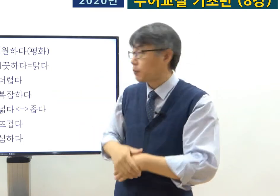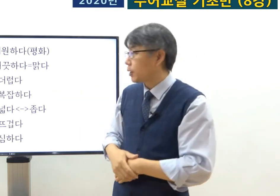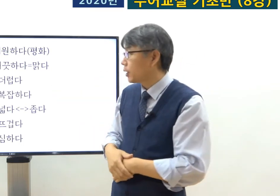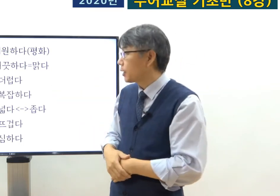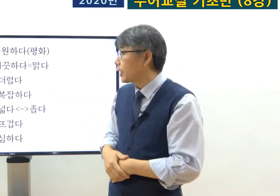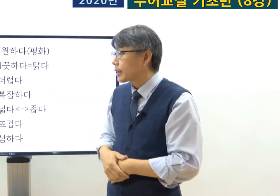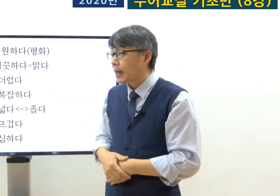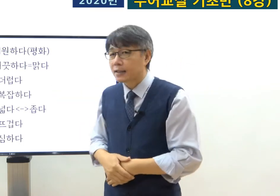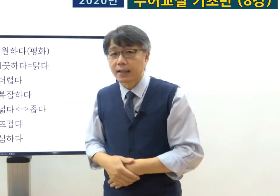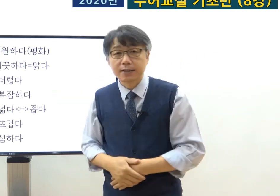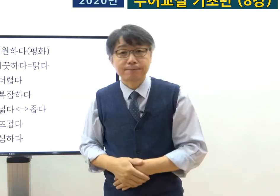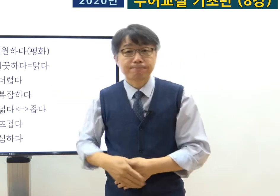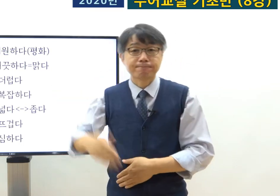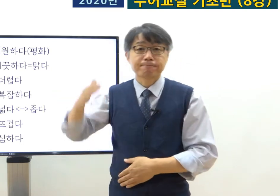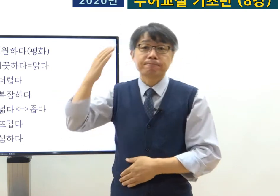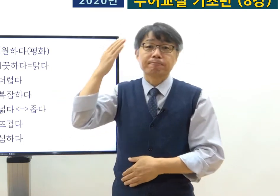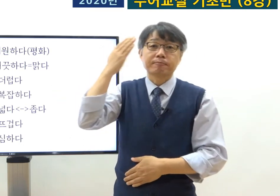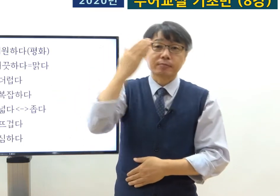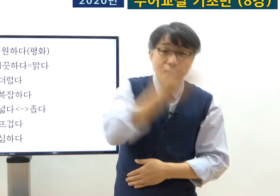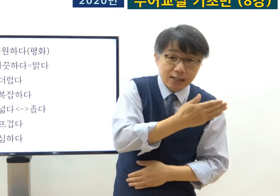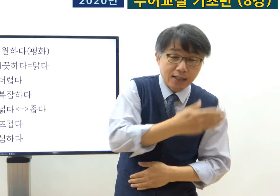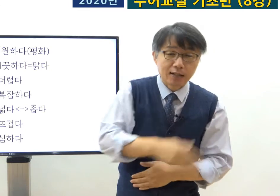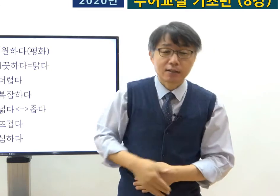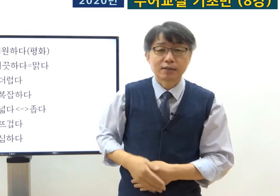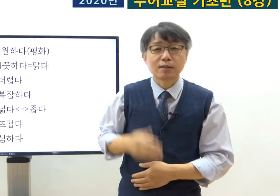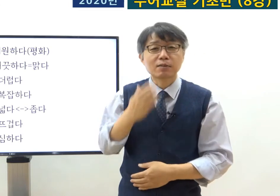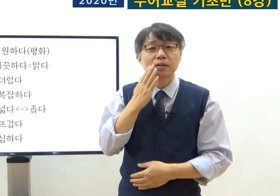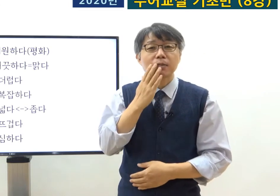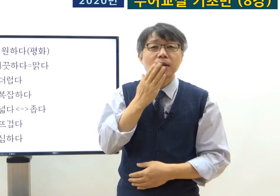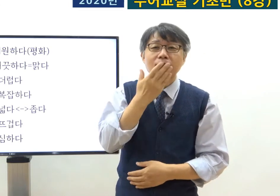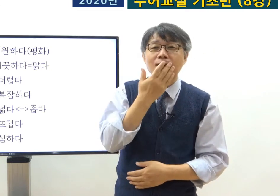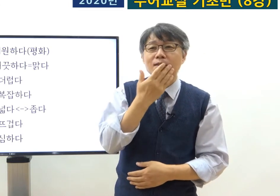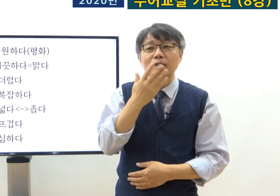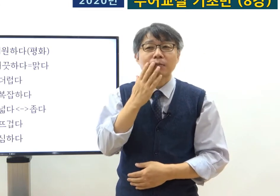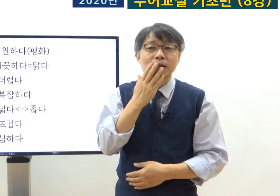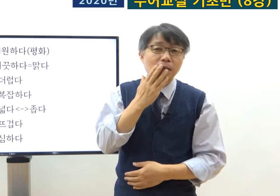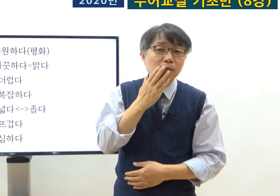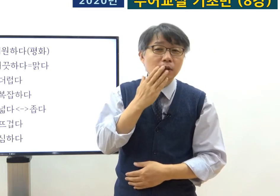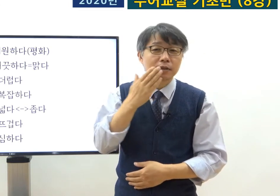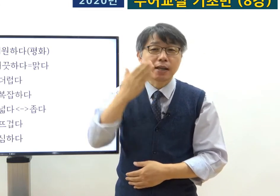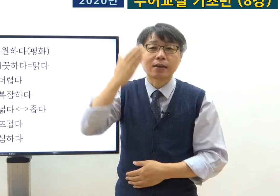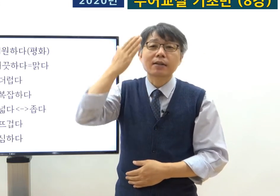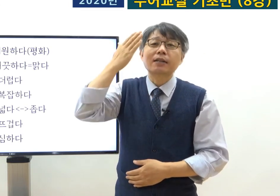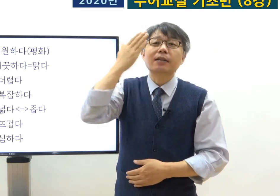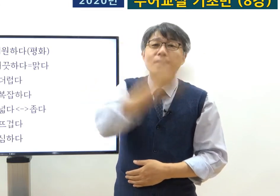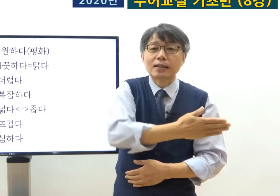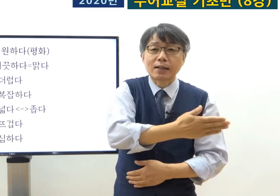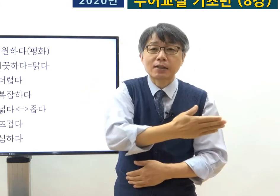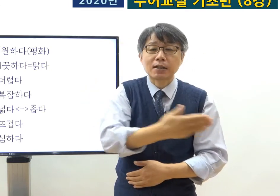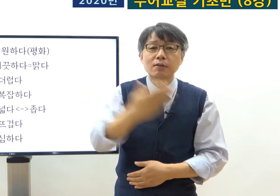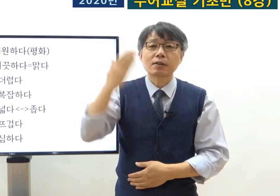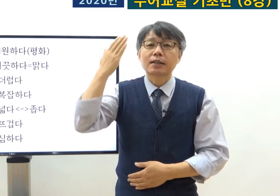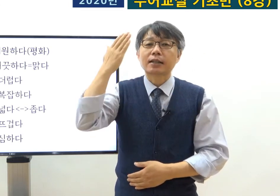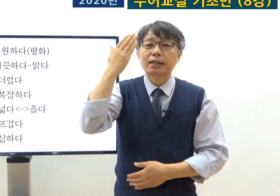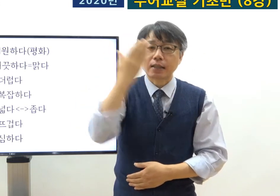됩니다. 깨끗하다는, 깨끗하다. 예, 입에 이렇게 짜장면 같은 거 많이 묻어 있는데 딱 닦는 거예요.